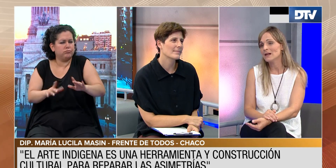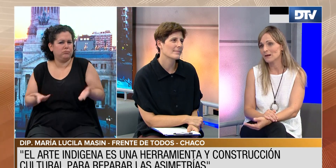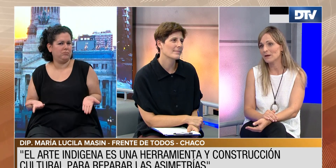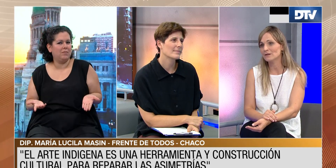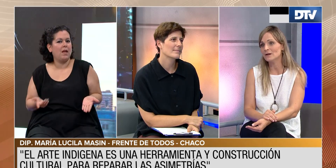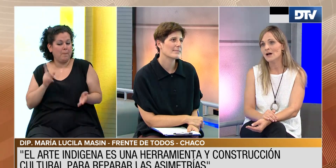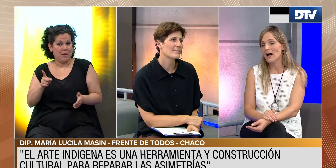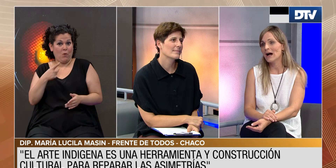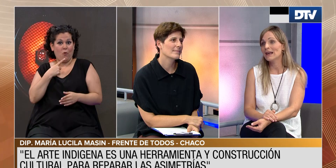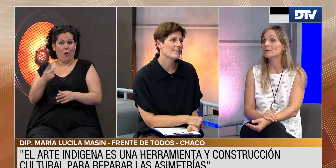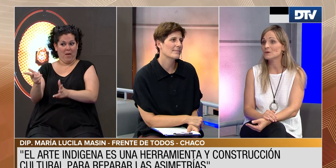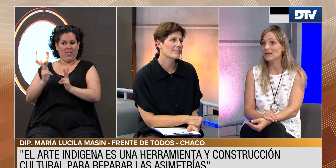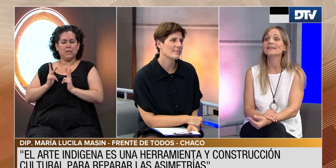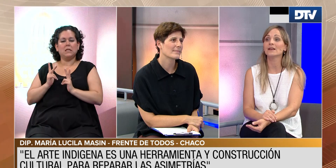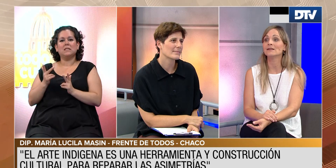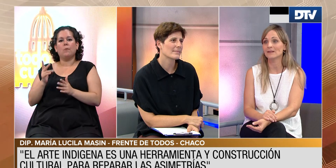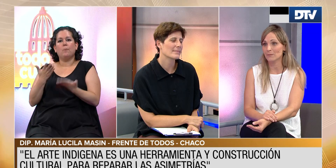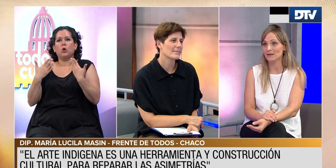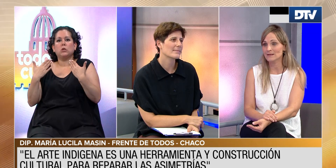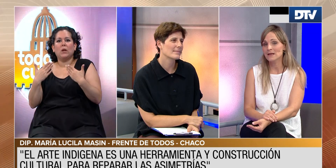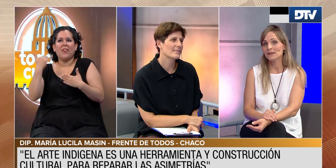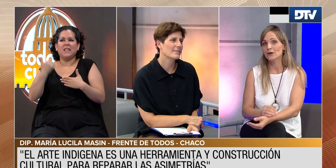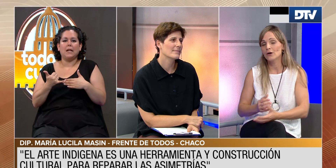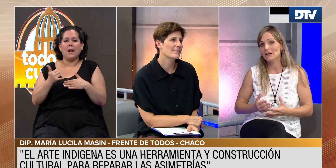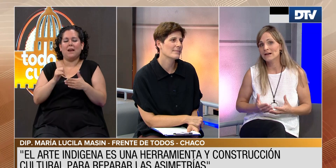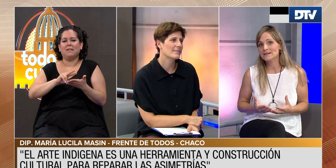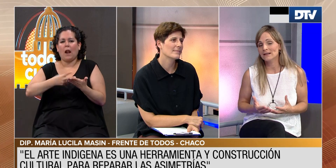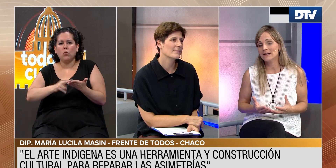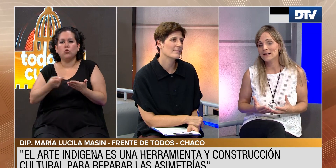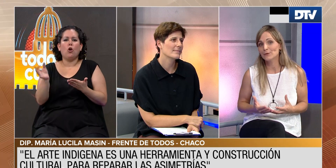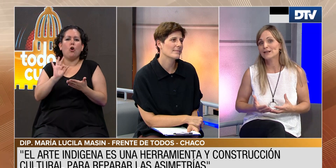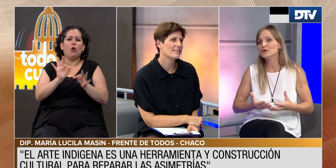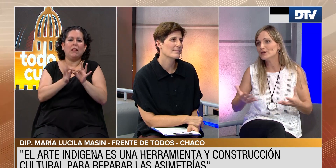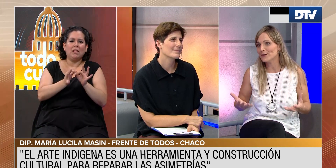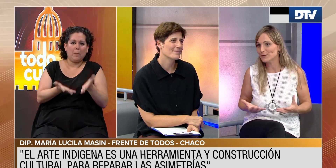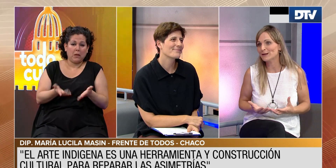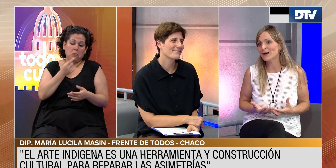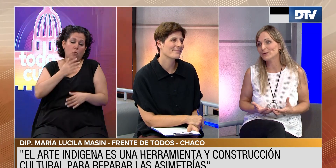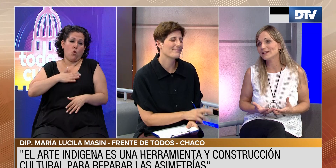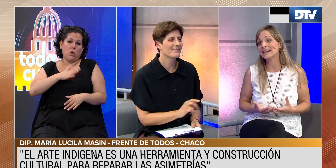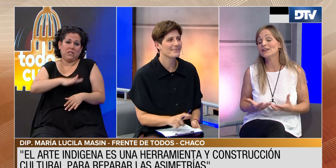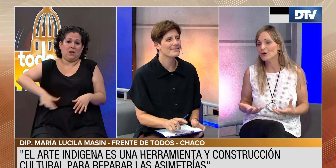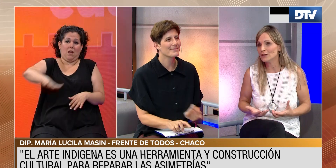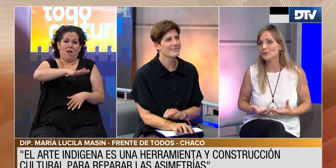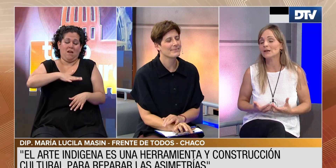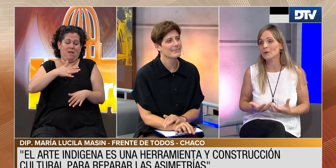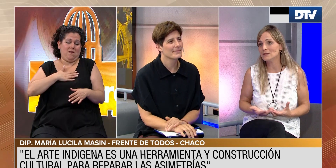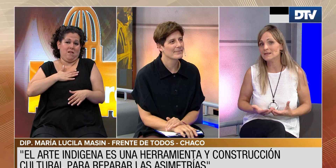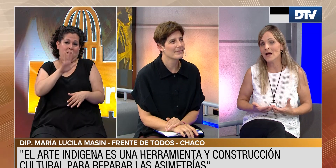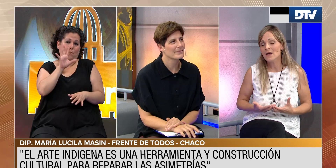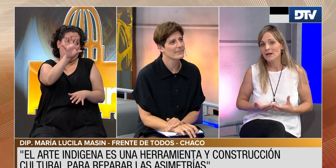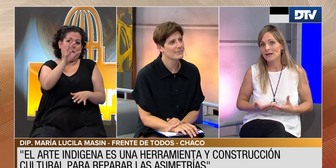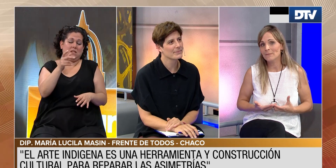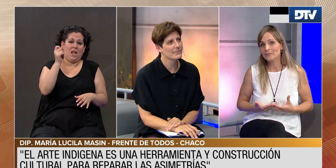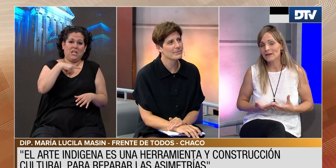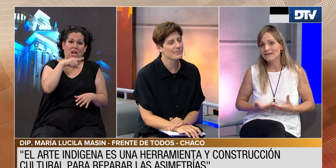mencionabas respecto a la posibilidad de tener intérpretes. Digo, nuestra zona o nuestra región y nuestra